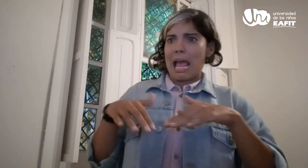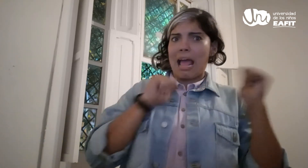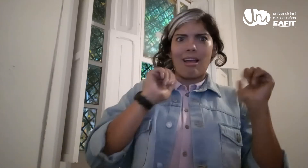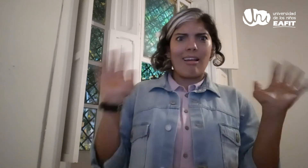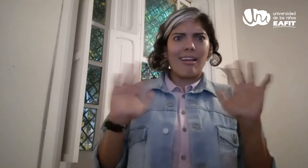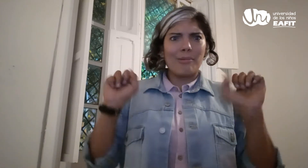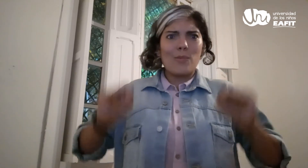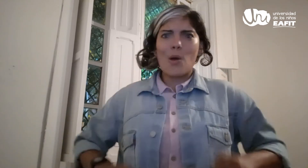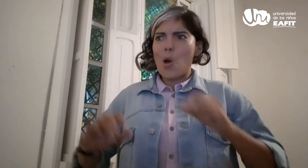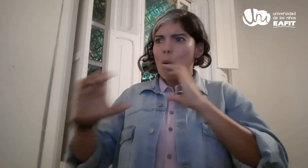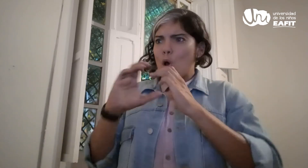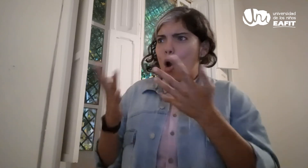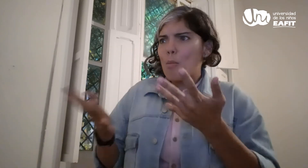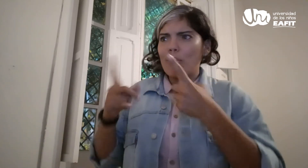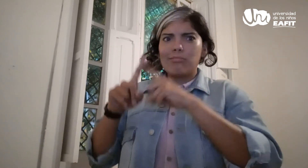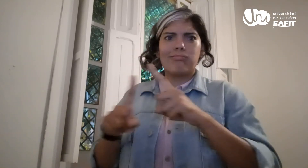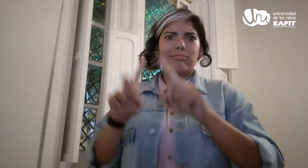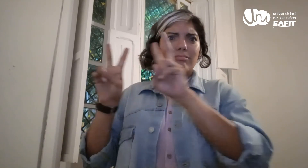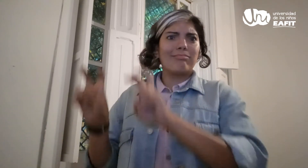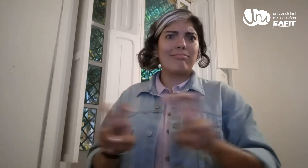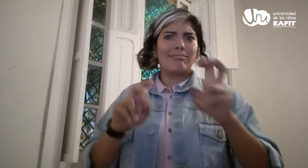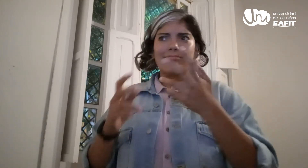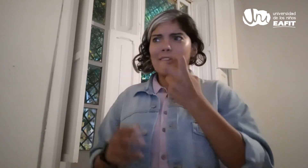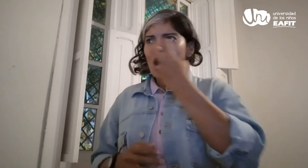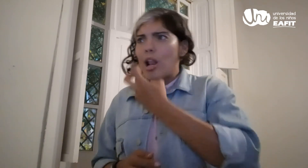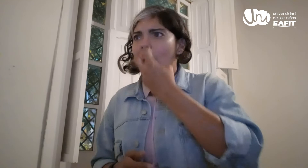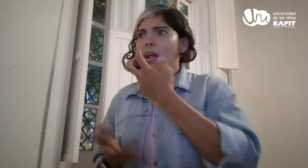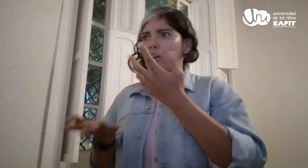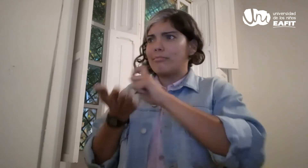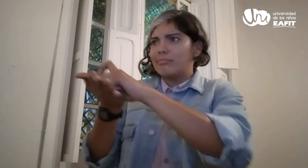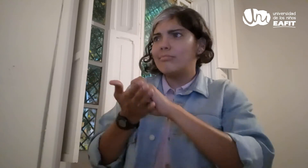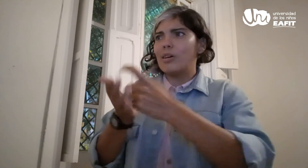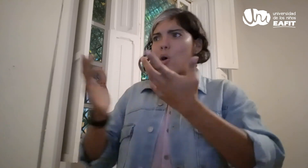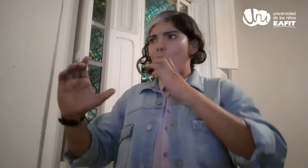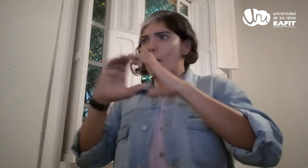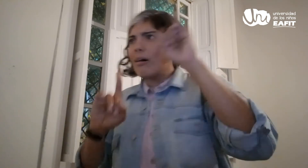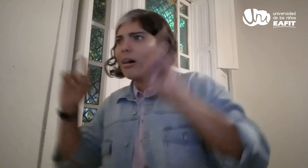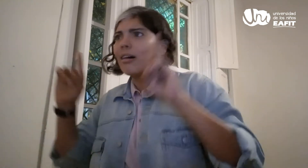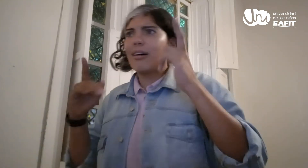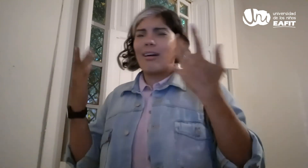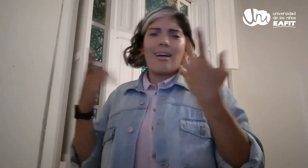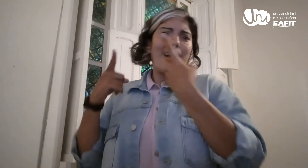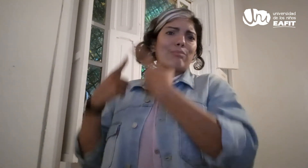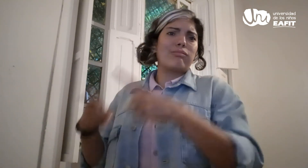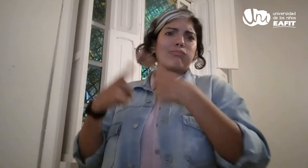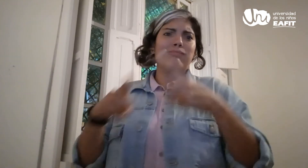no deben tener temor, pues hay diversidad lingüística dentro de la misma comunidad sorda. Se puede hacer uso del español